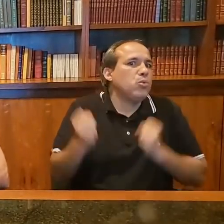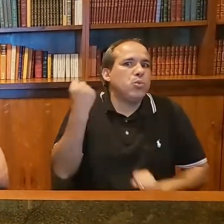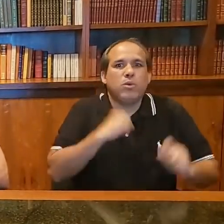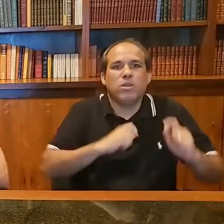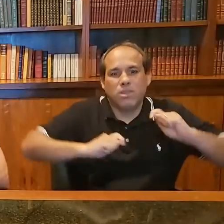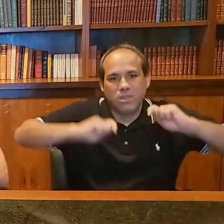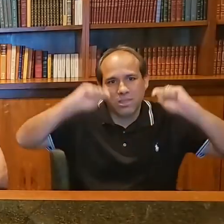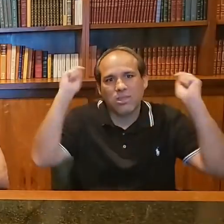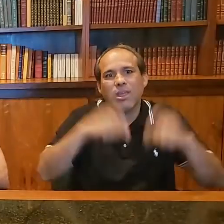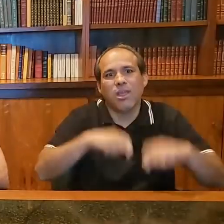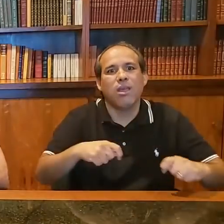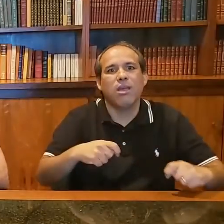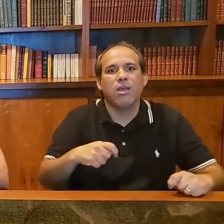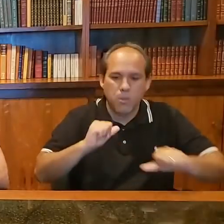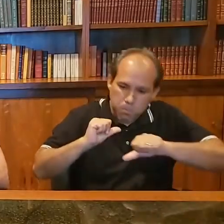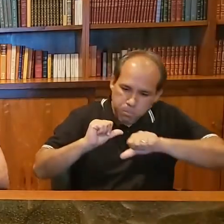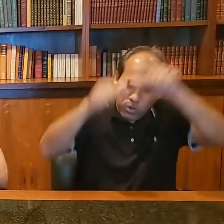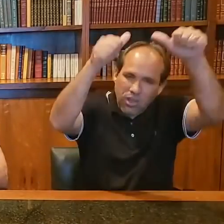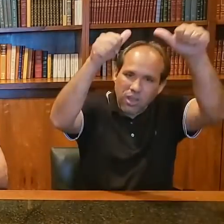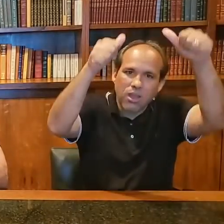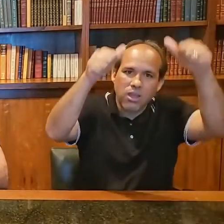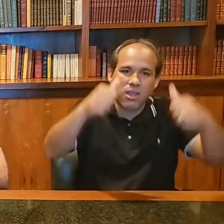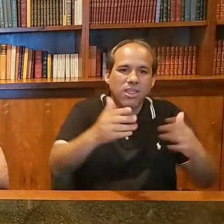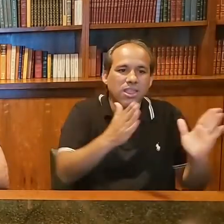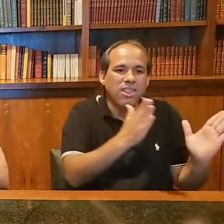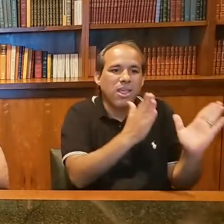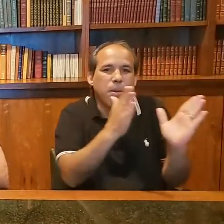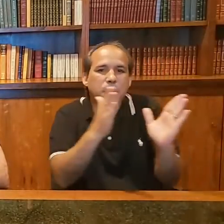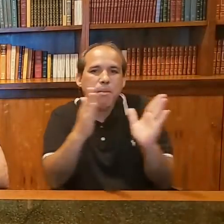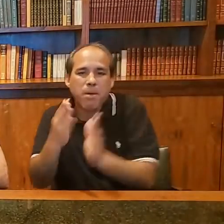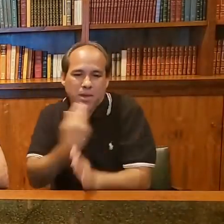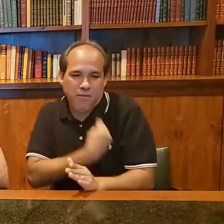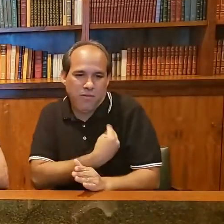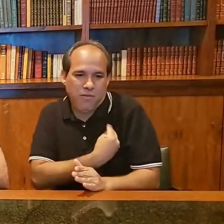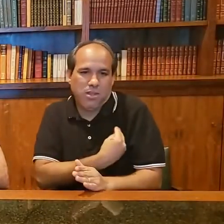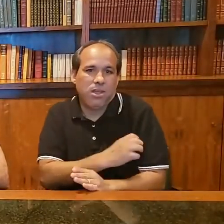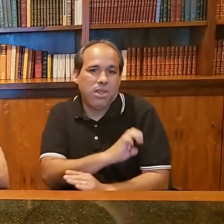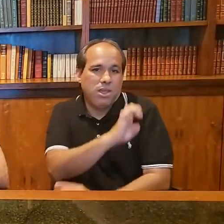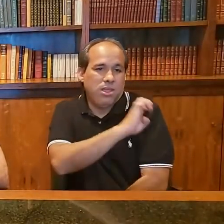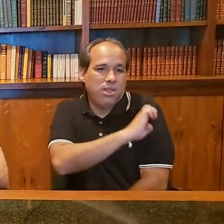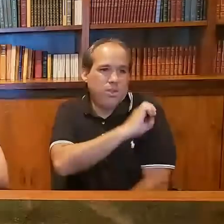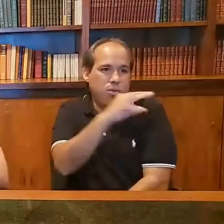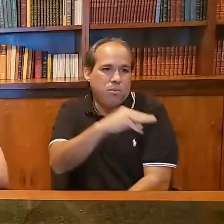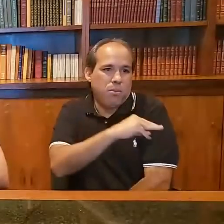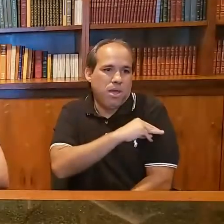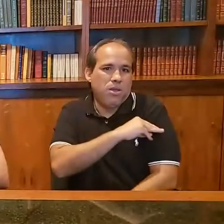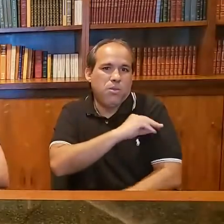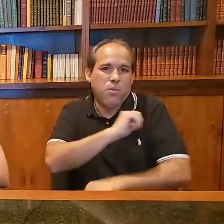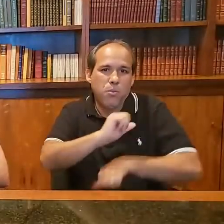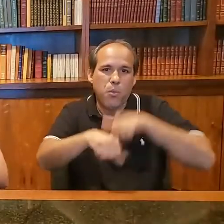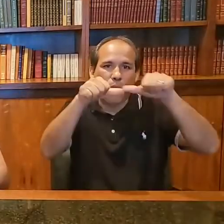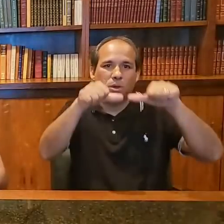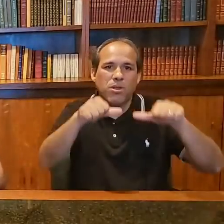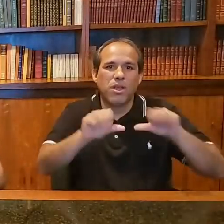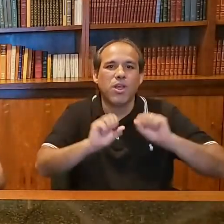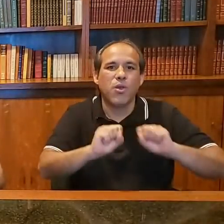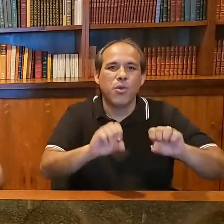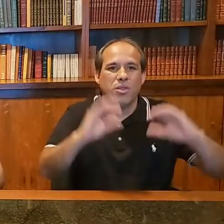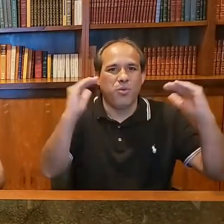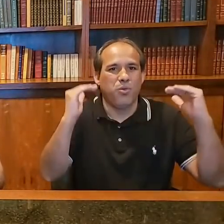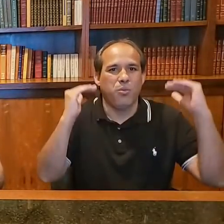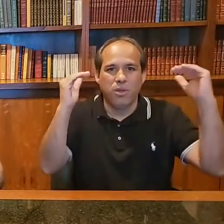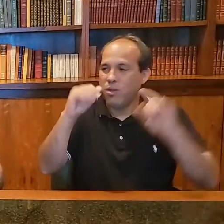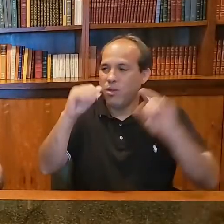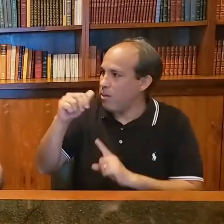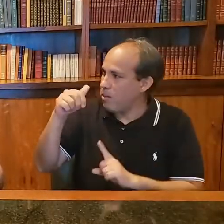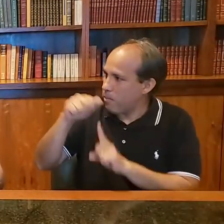poder sair, mudar uma etapa da vida do ensino médio para o ensino superior. Então, novembro